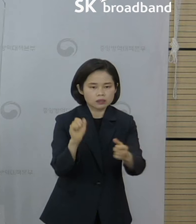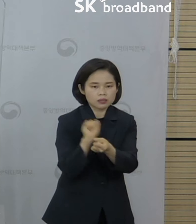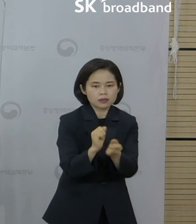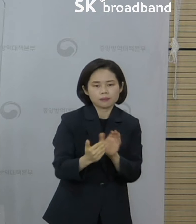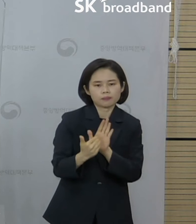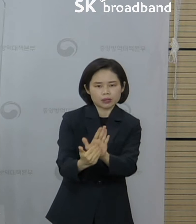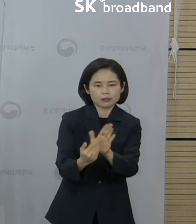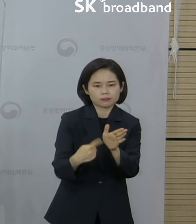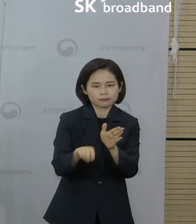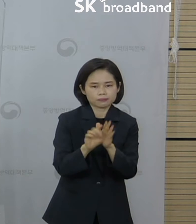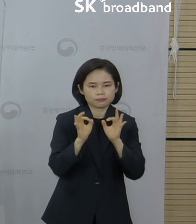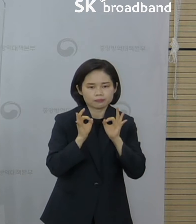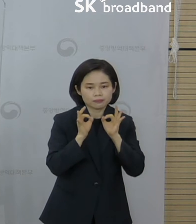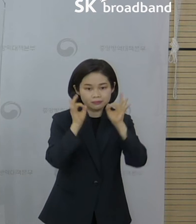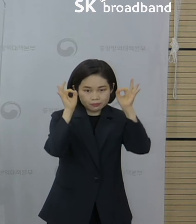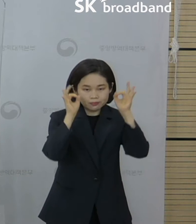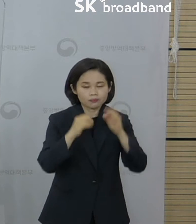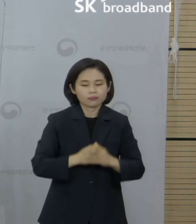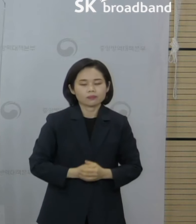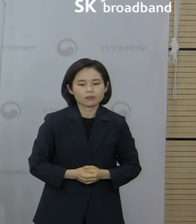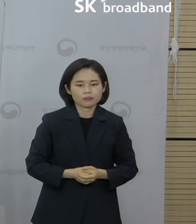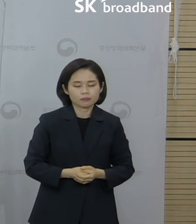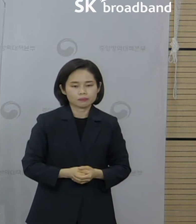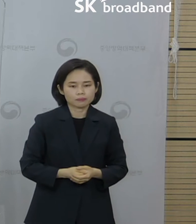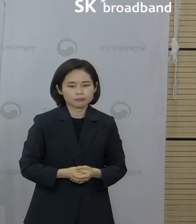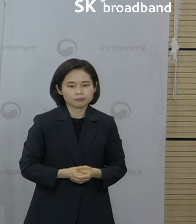방지에 더욱 노력하겠습니다.